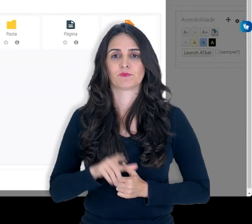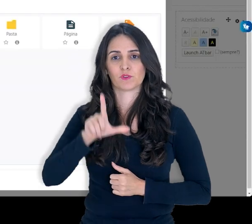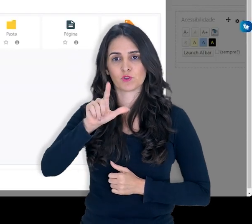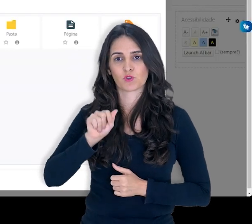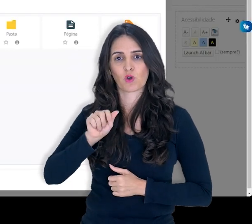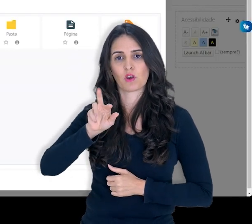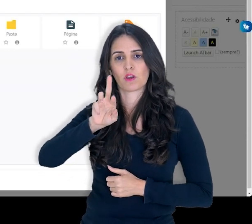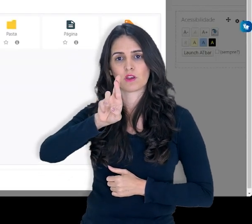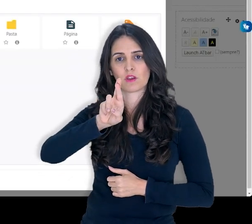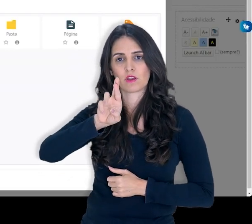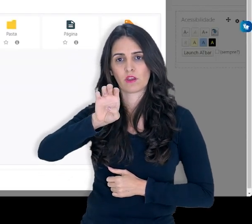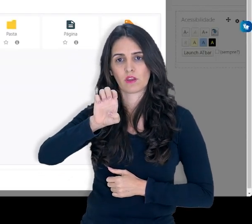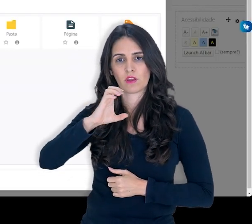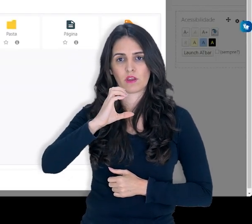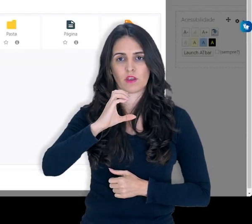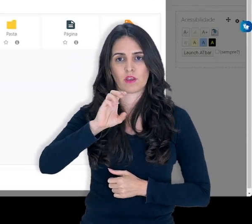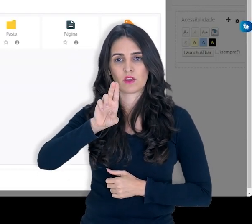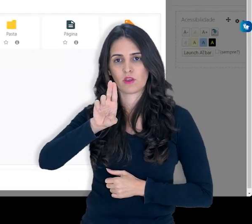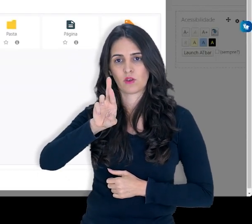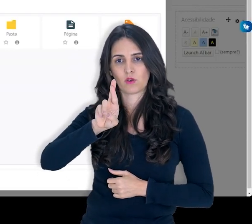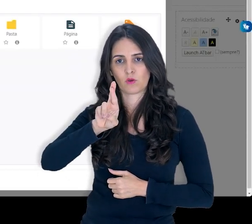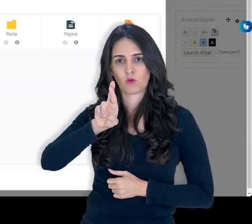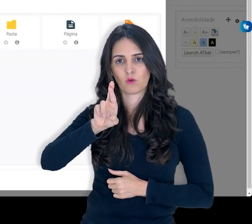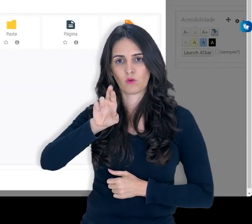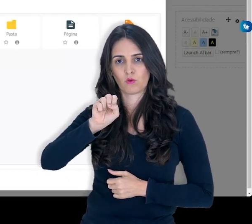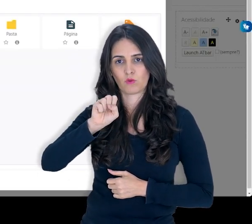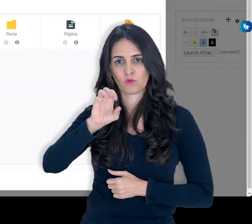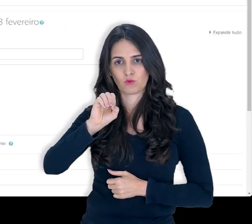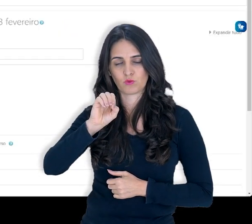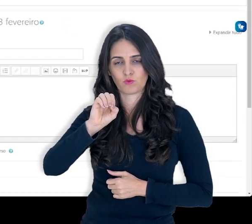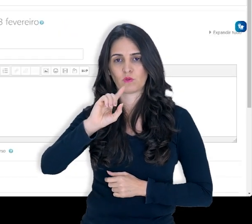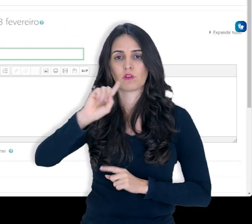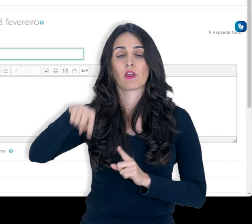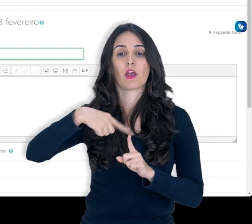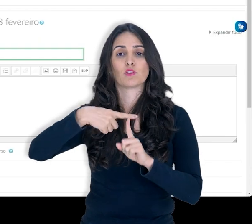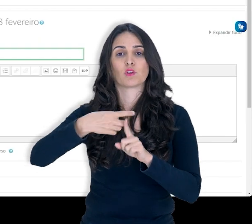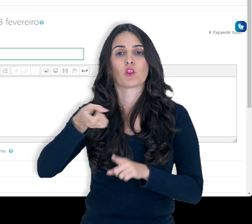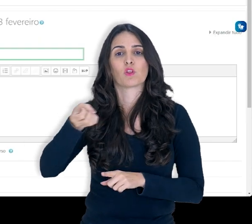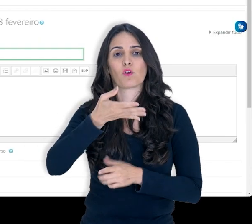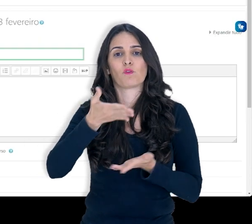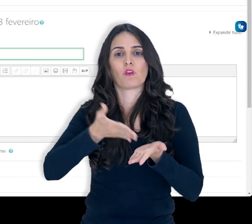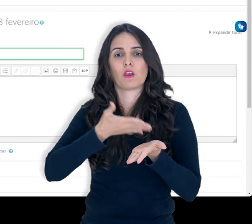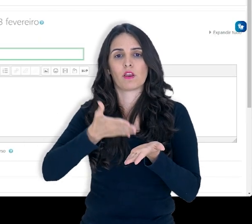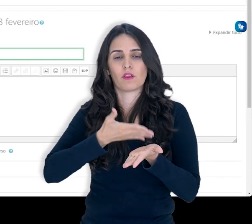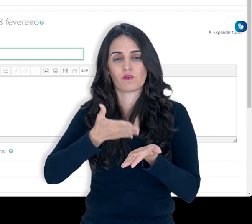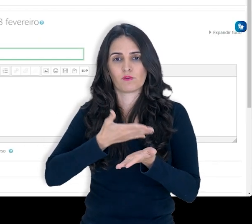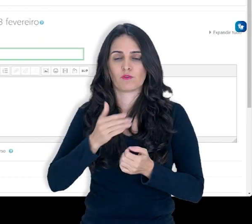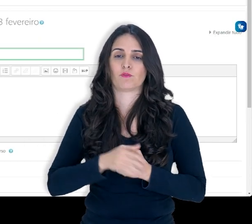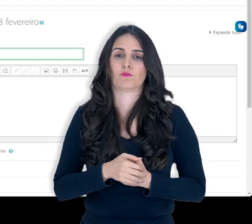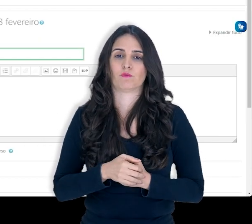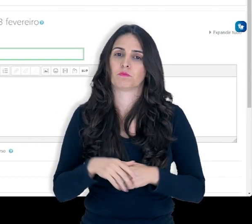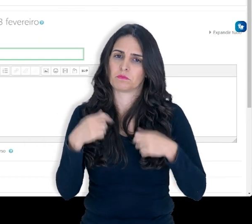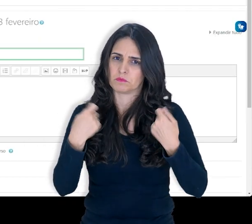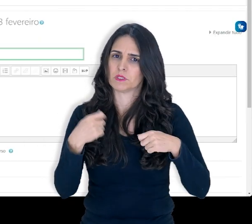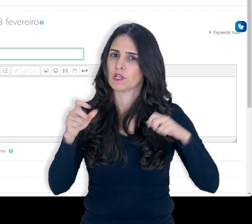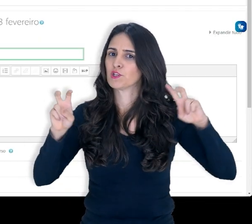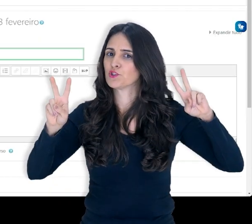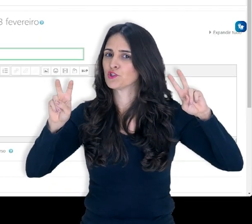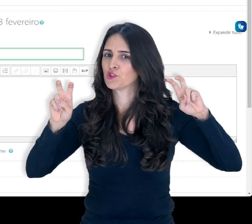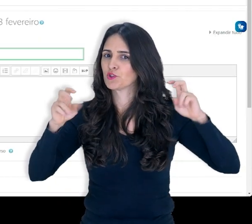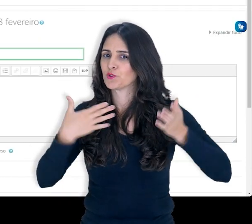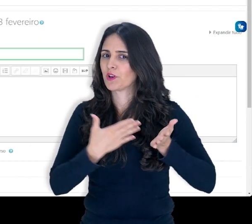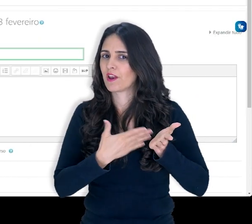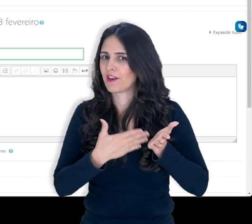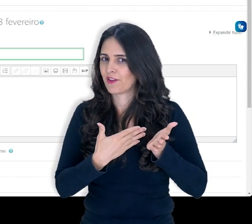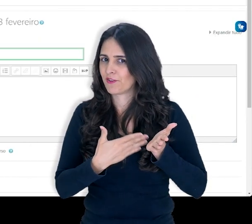recursos e vamos então adicionar um novo livro Precisamos dar um título para o nosso